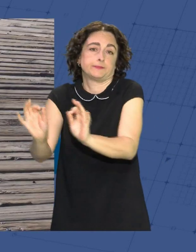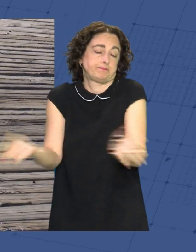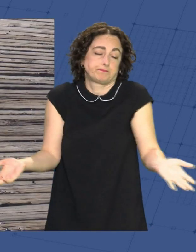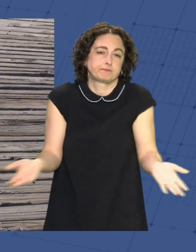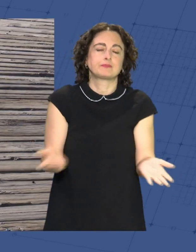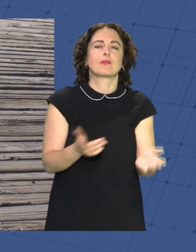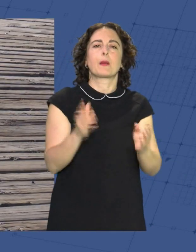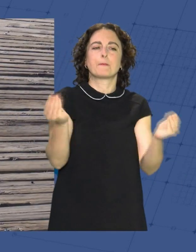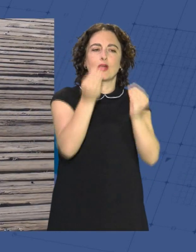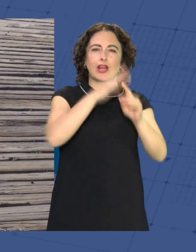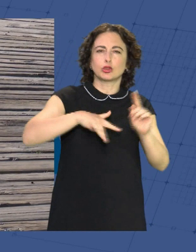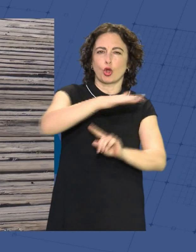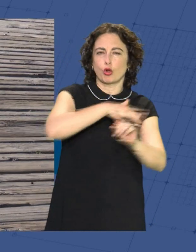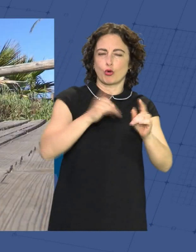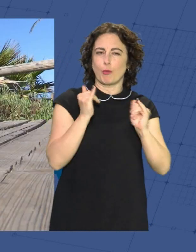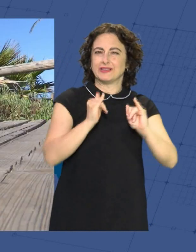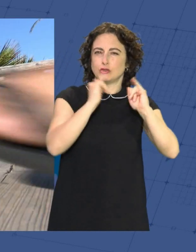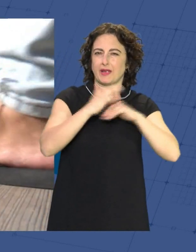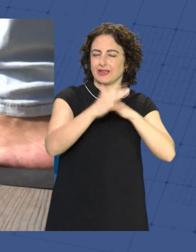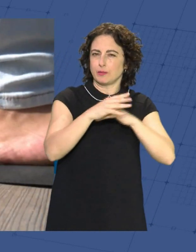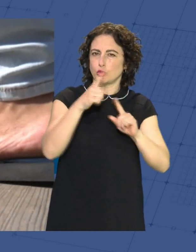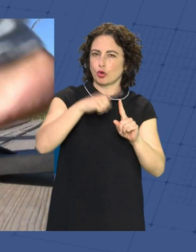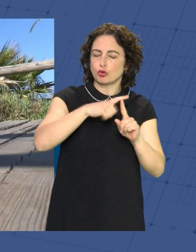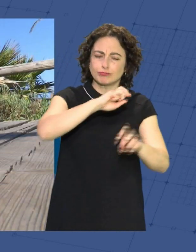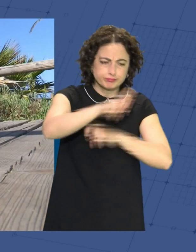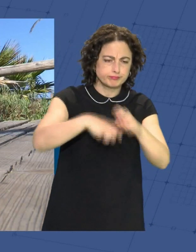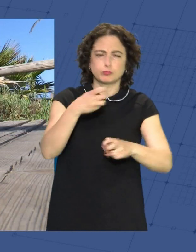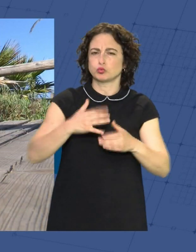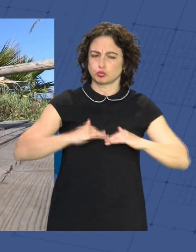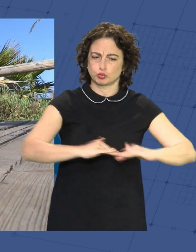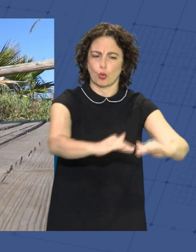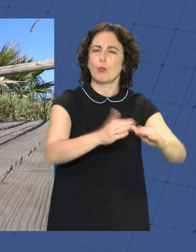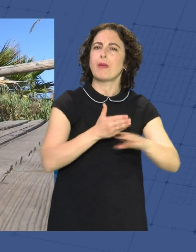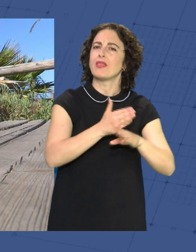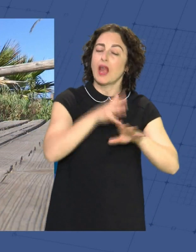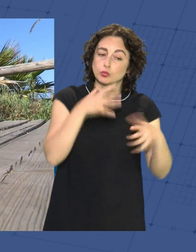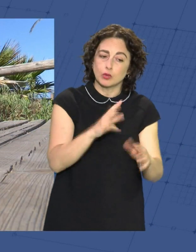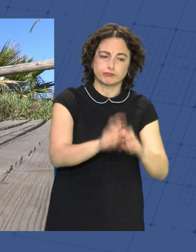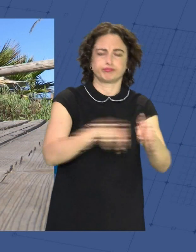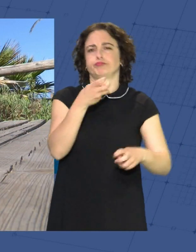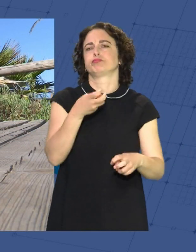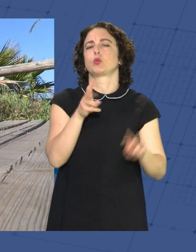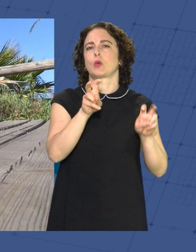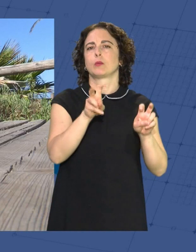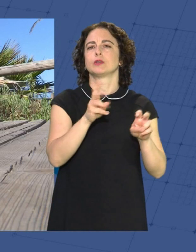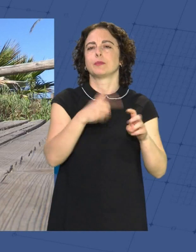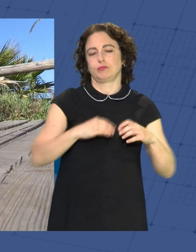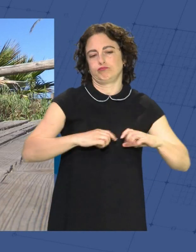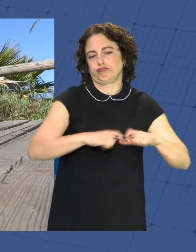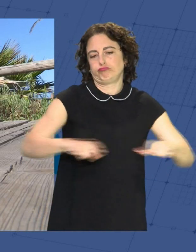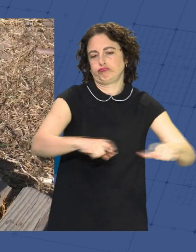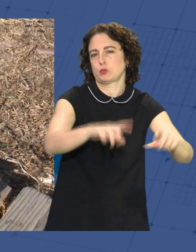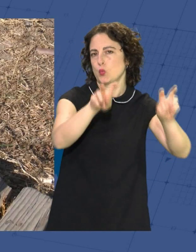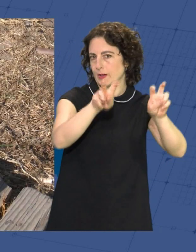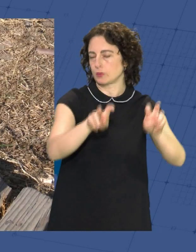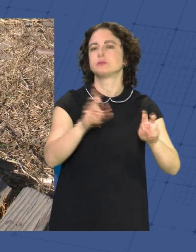mejora del entorno del paseo marítimo del Toyo, renovando todo el pavimento de madera actual e instalando nuevo entarimado. También se